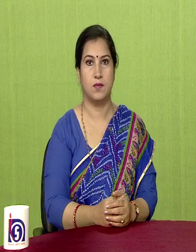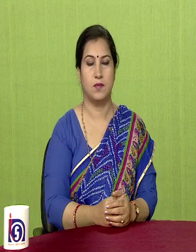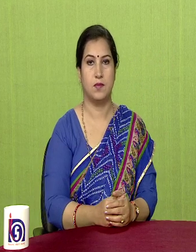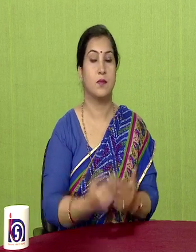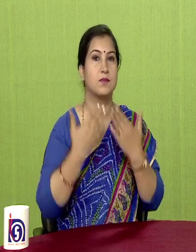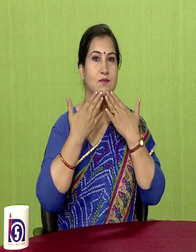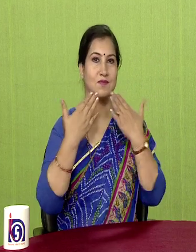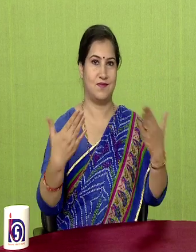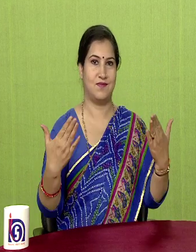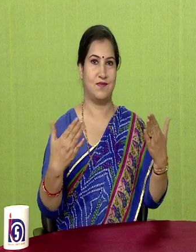धन्यवाद।